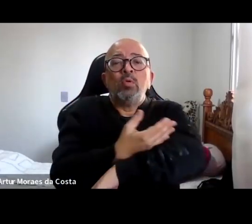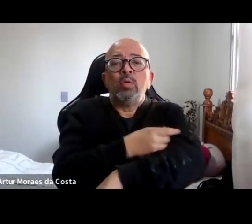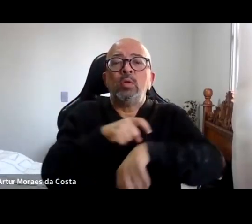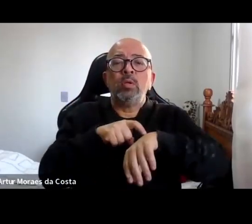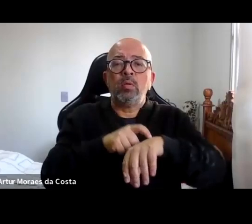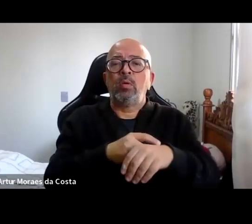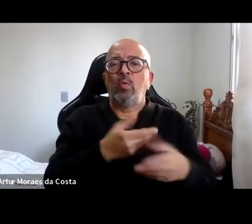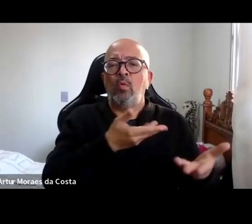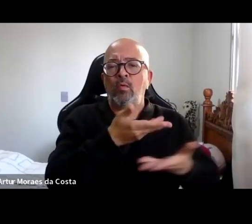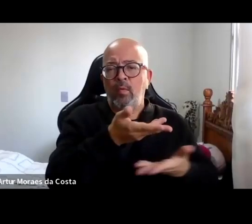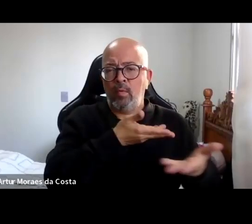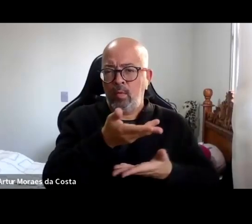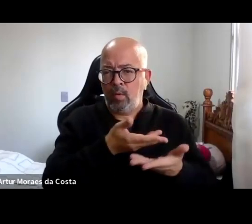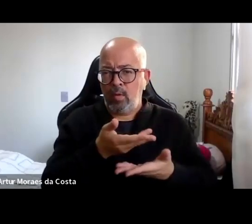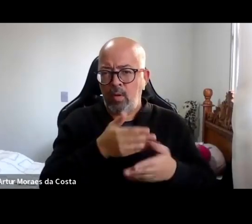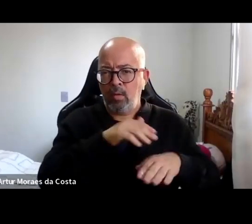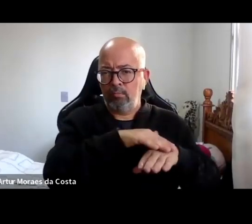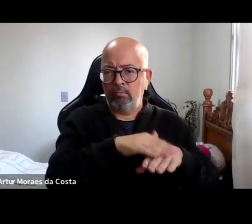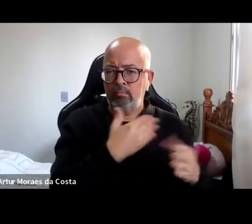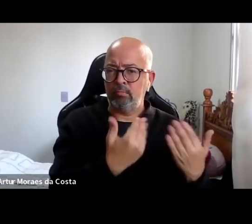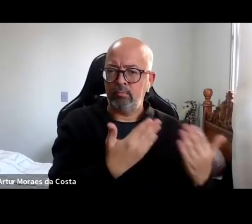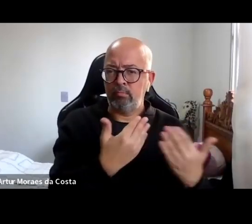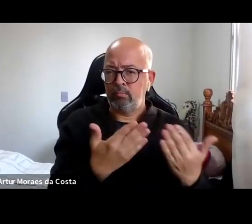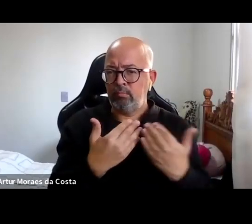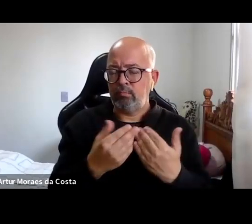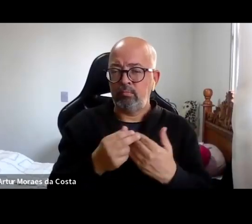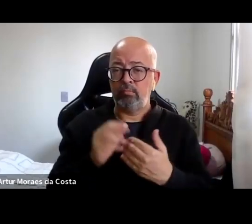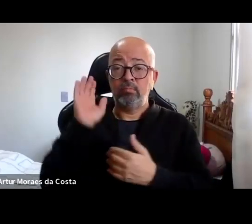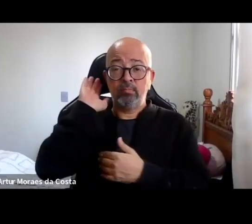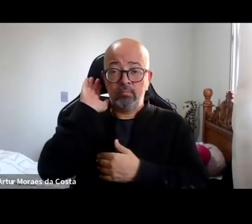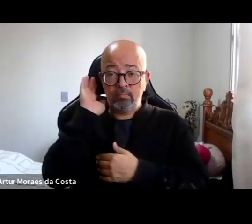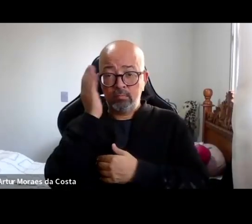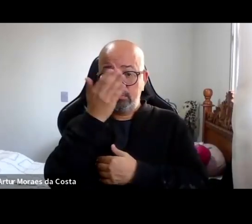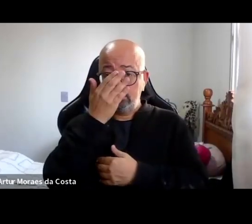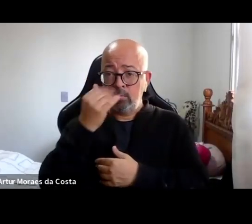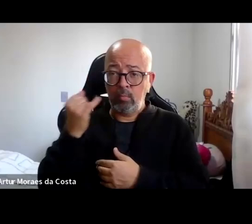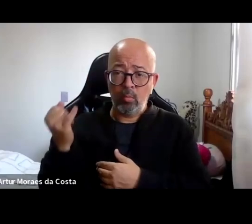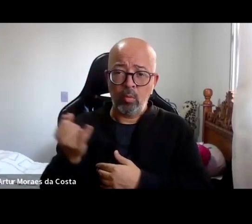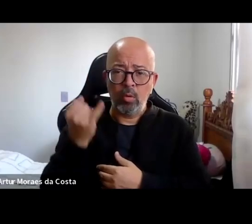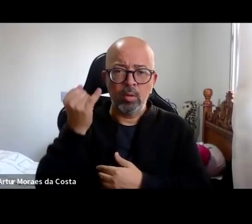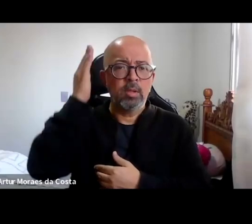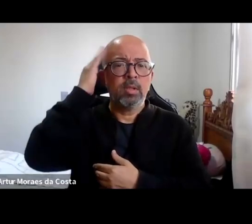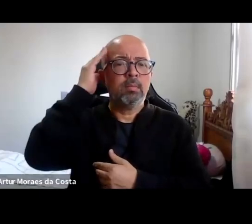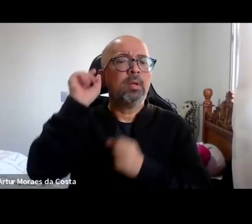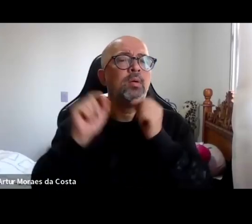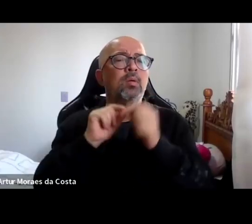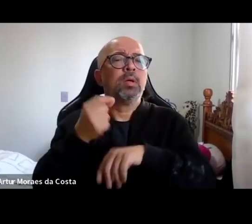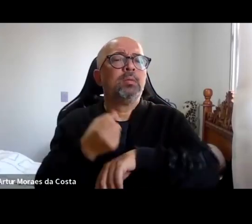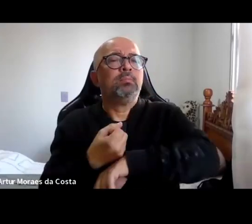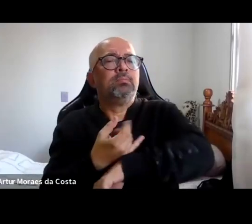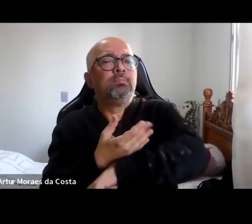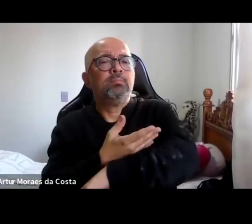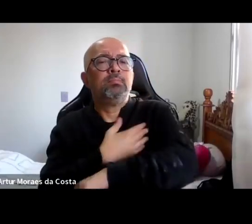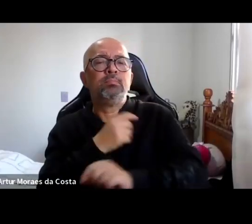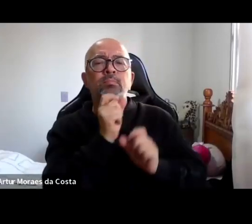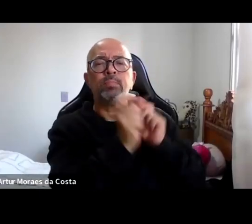para nosotros saber qué reacciones y emociones producen nuestras palabras en nuestro interlocutor